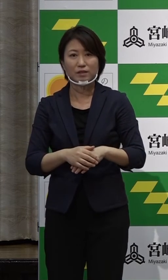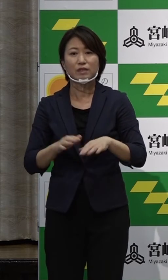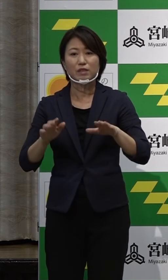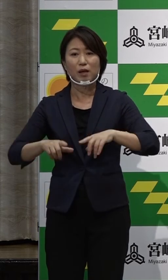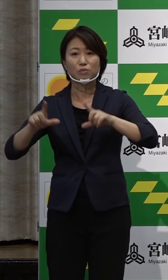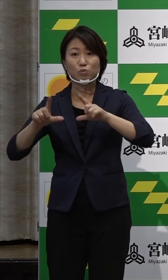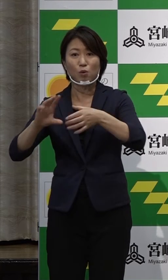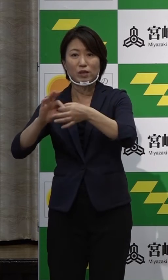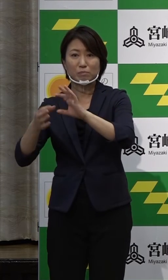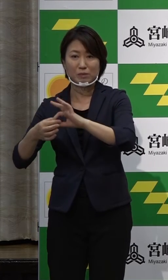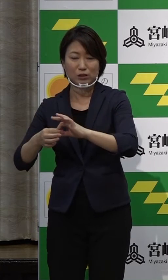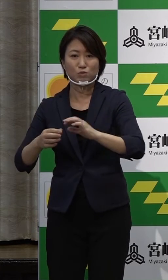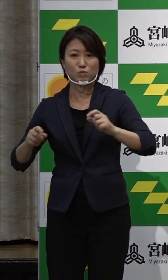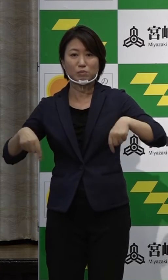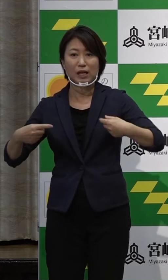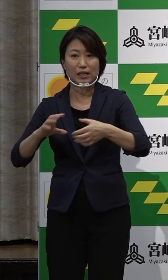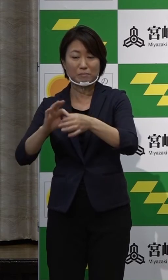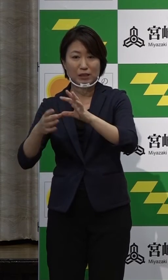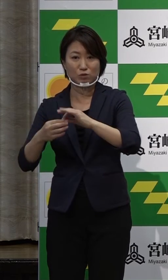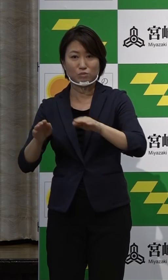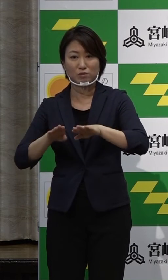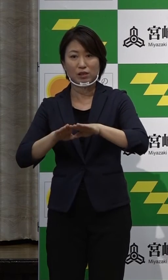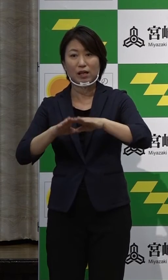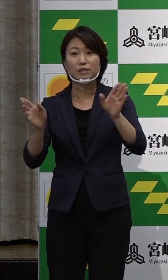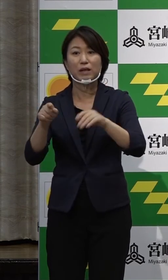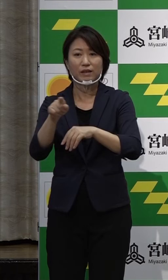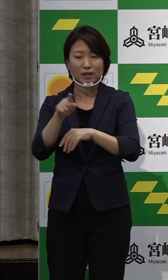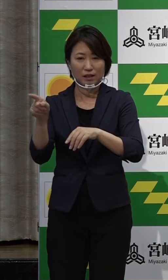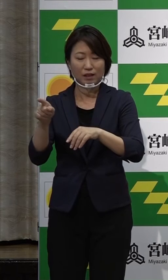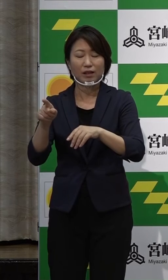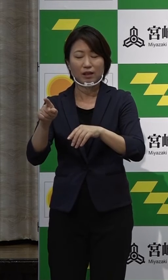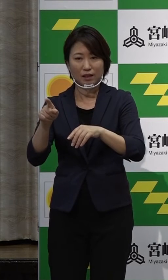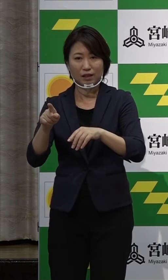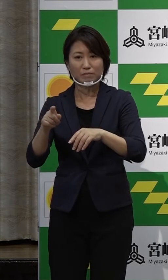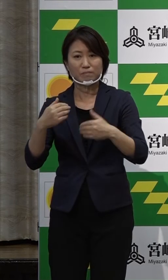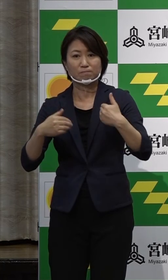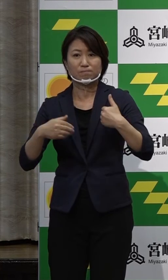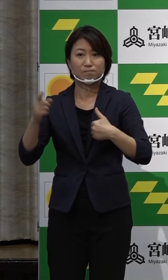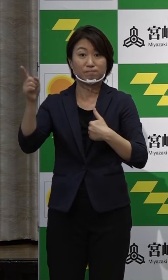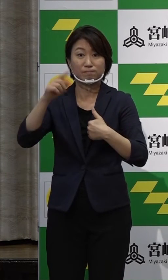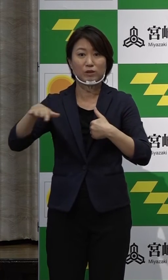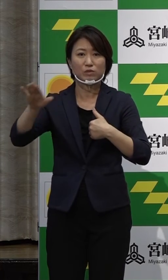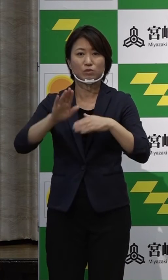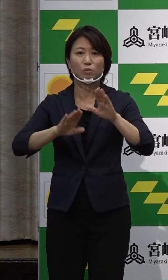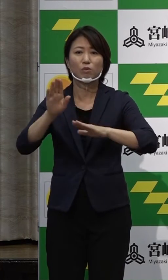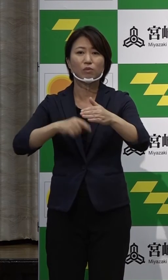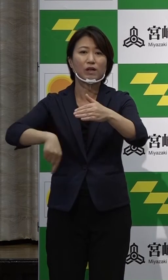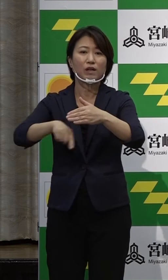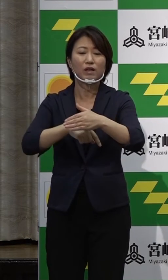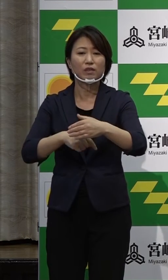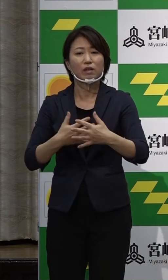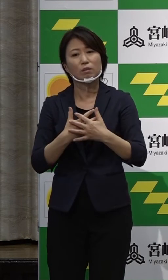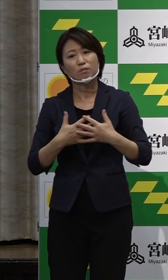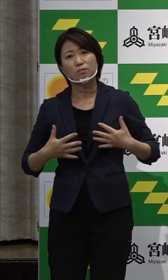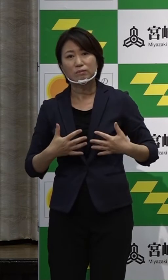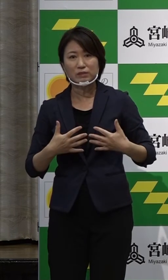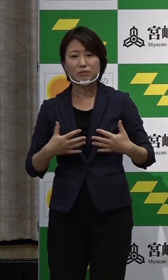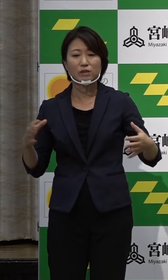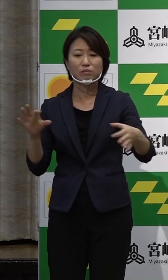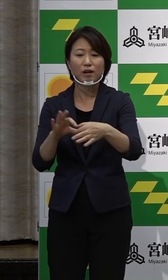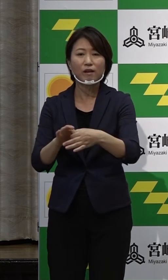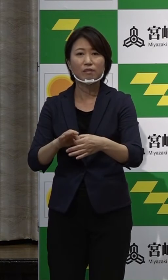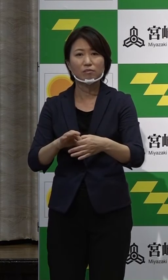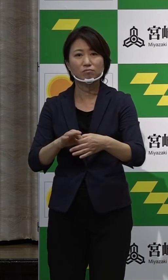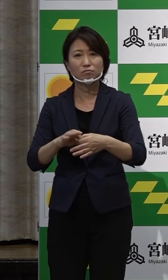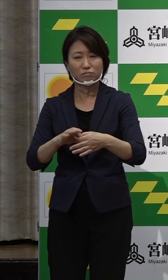されている、その、いわば高揚感の中でですね、いろんな行動の緩みにつながっているのではない